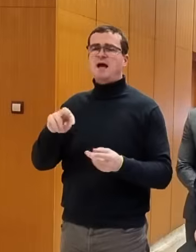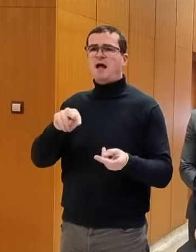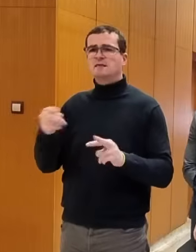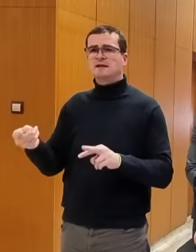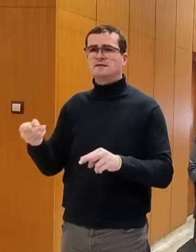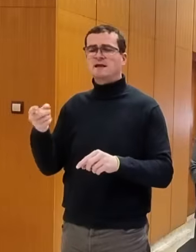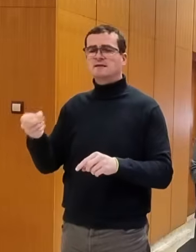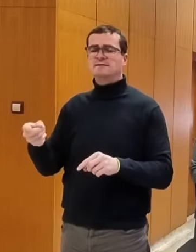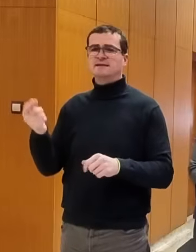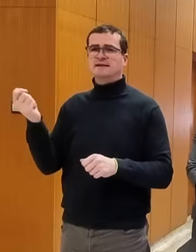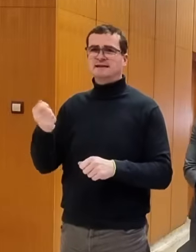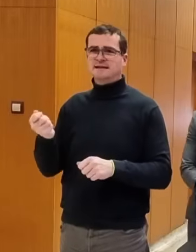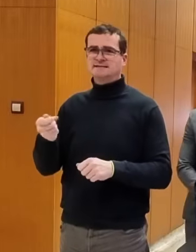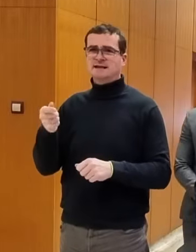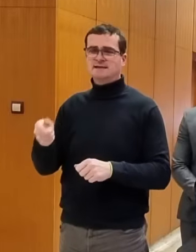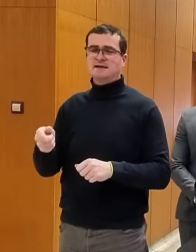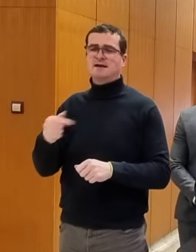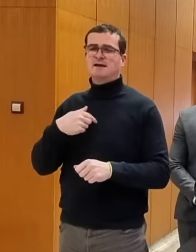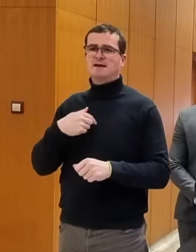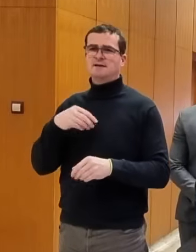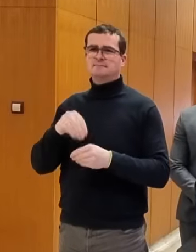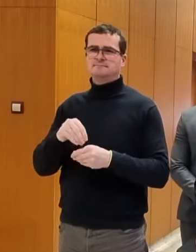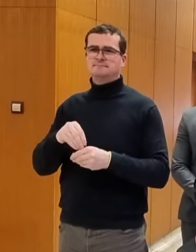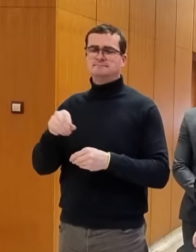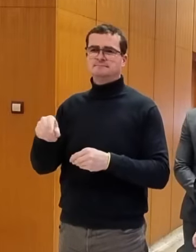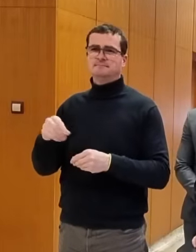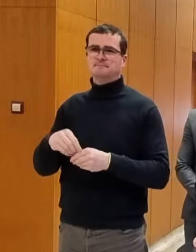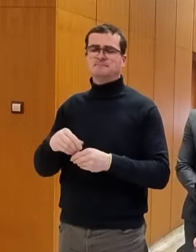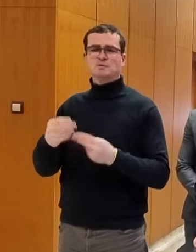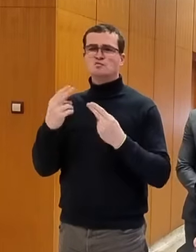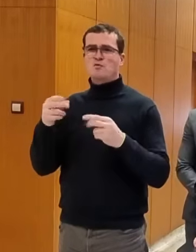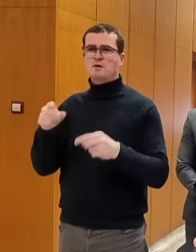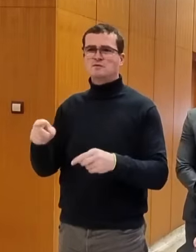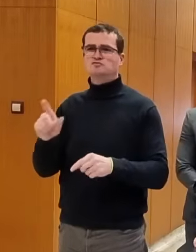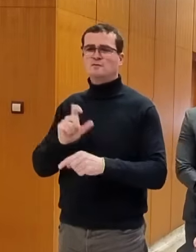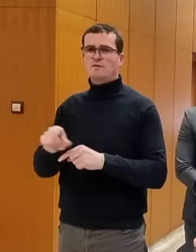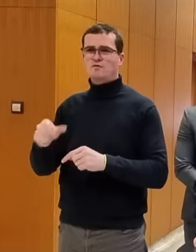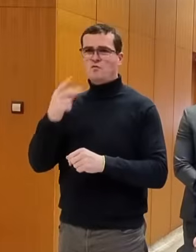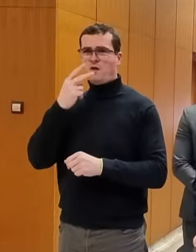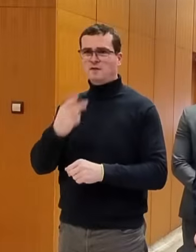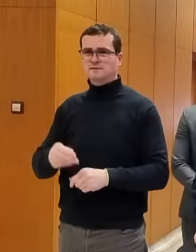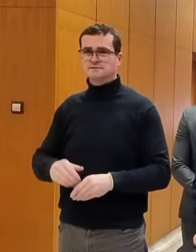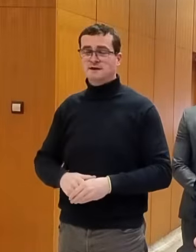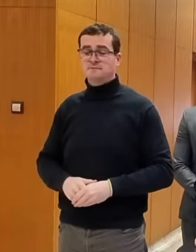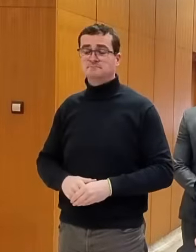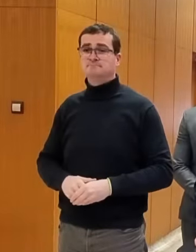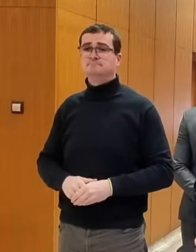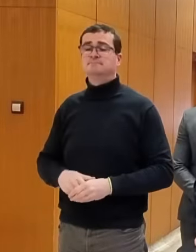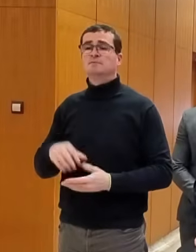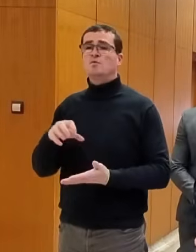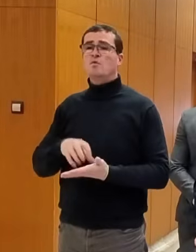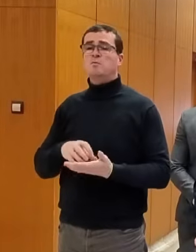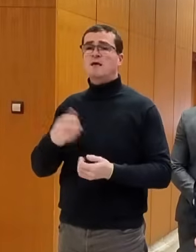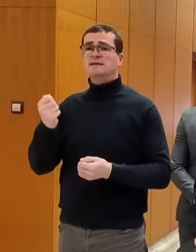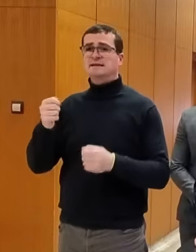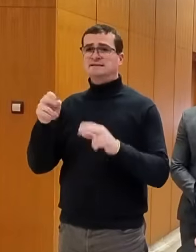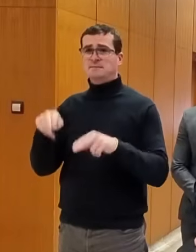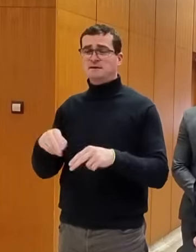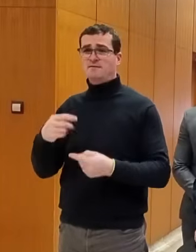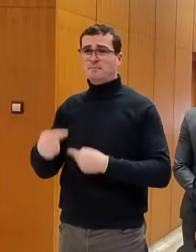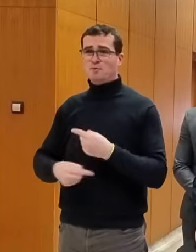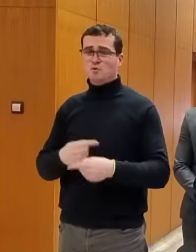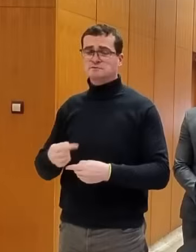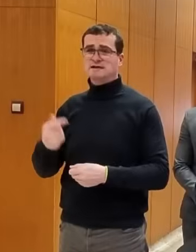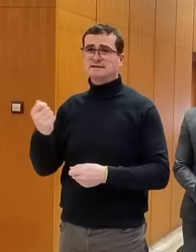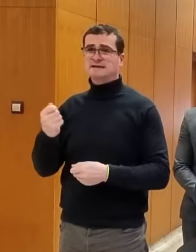justícia a alternatívne trestanie je v zásade kľúčové z tohto hľadiska. V oblasti trestného práva procesného